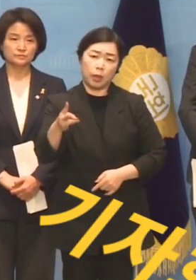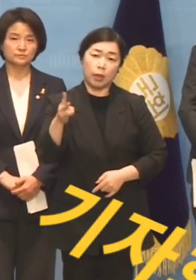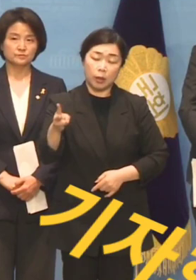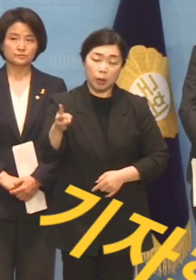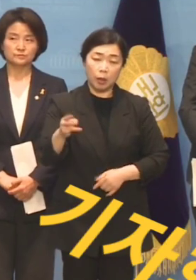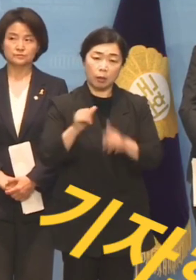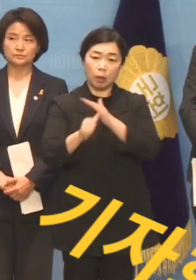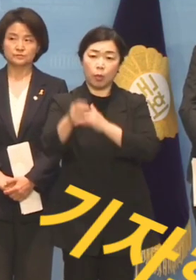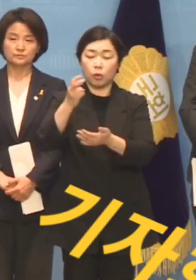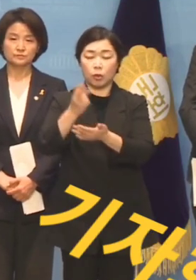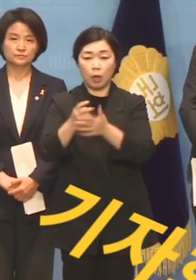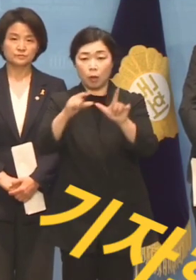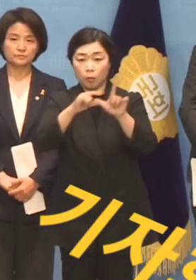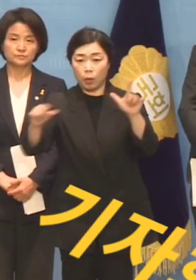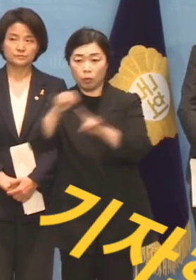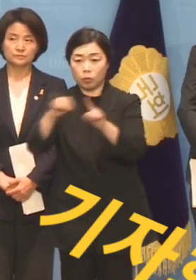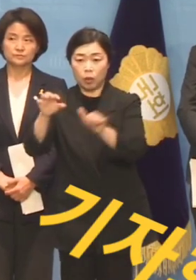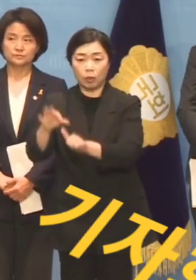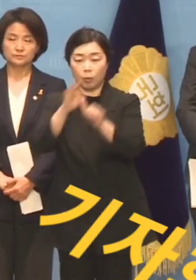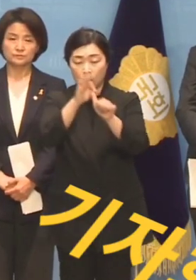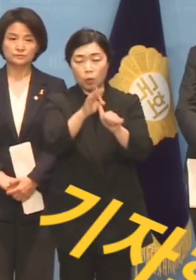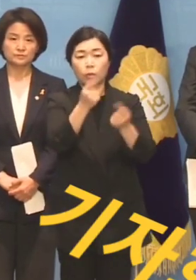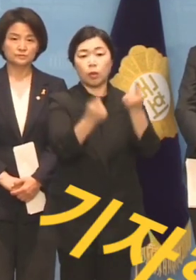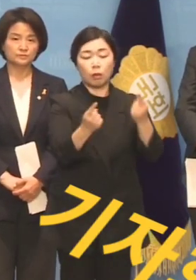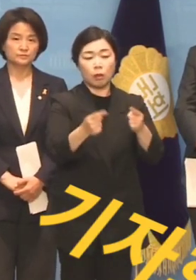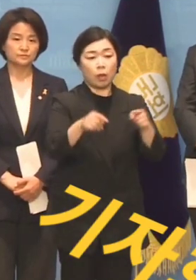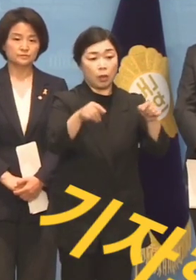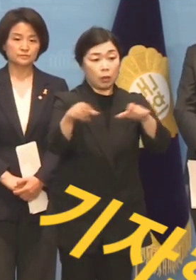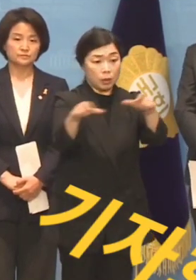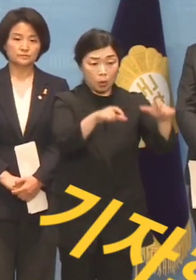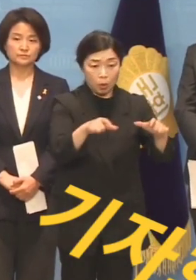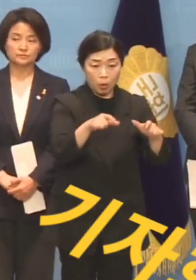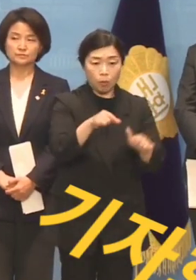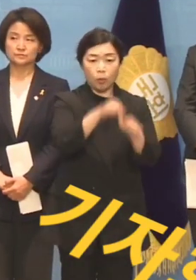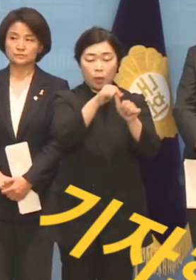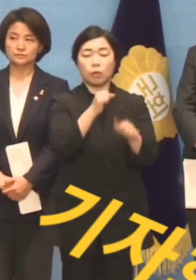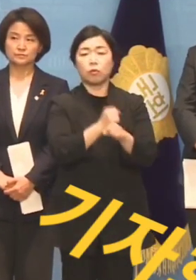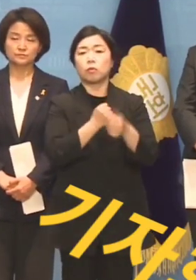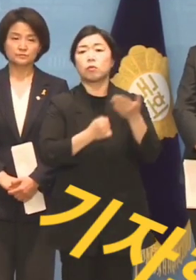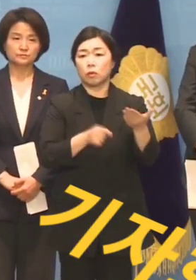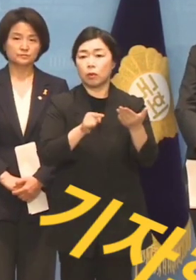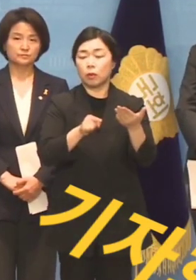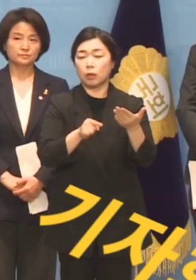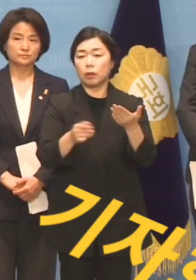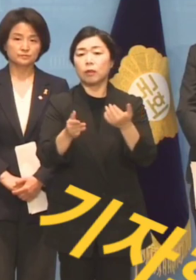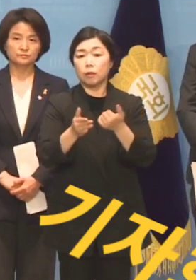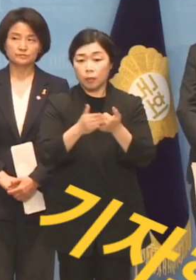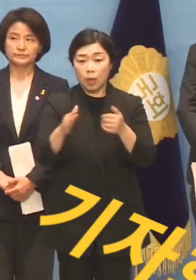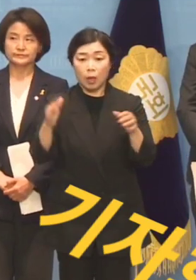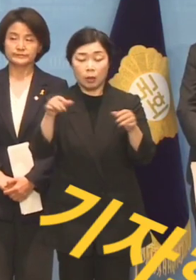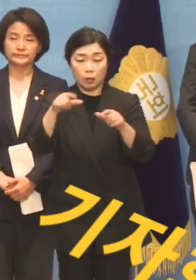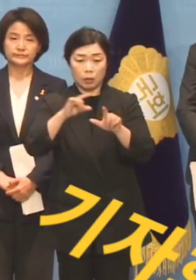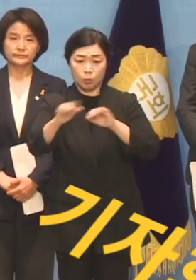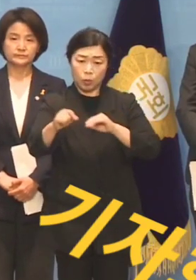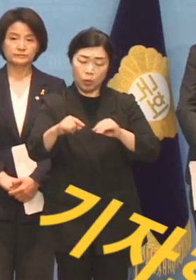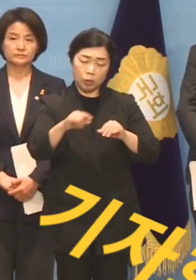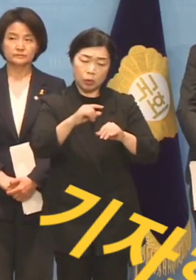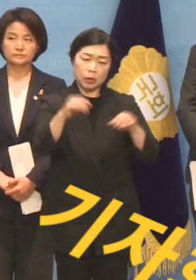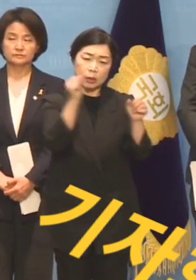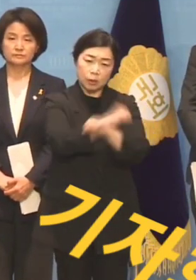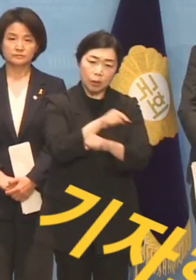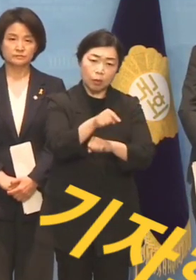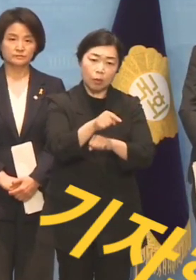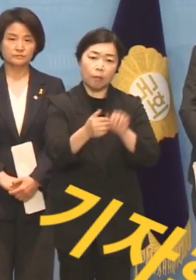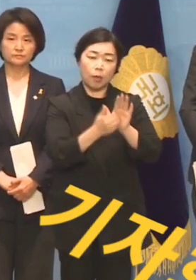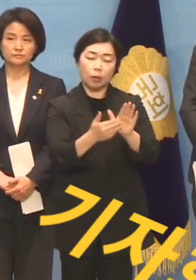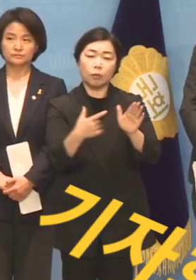권역별 비례대표제를 도입하는 그래서 우리 지역 소멸을 막고 지역 대표성을 높이는 이런 과정이 필요하다는 의견들도 있었고 또